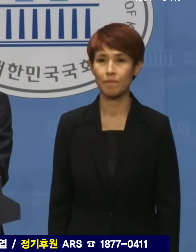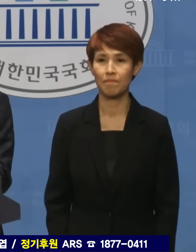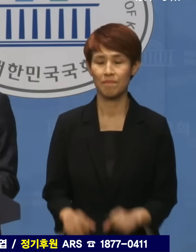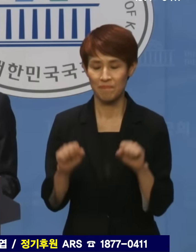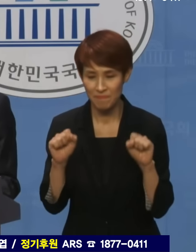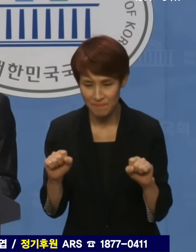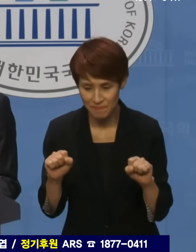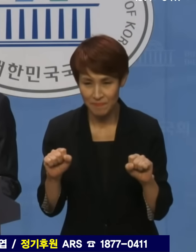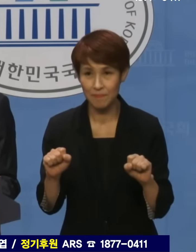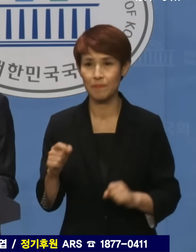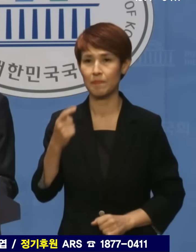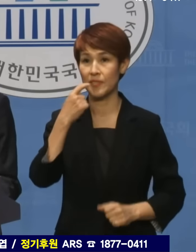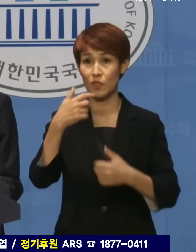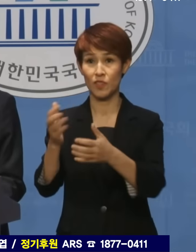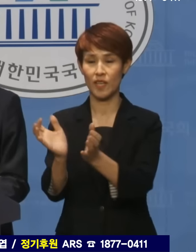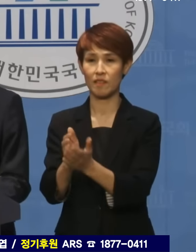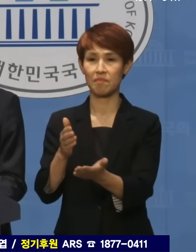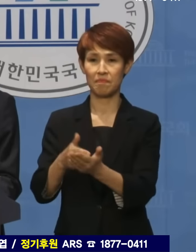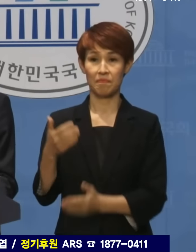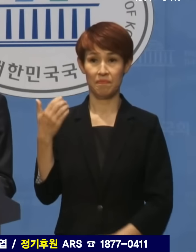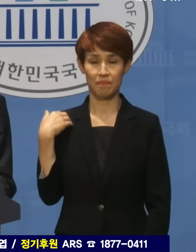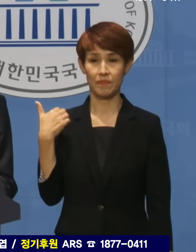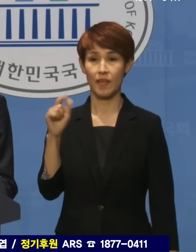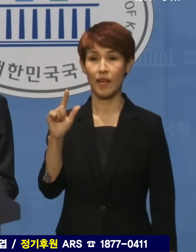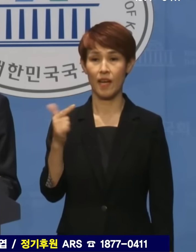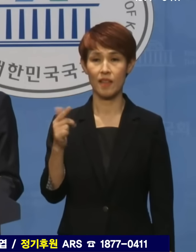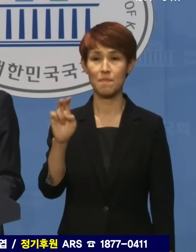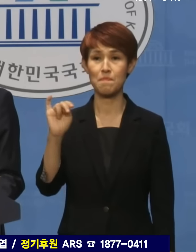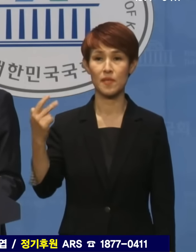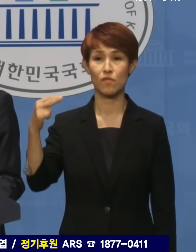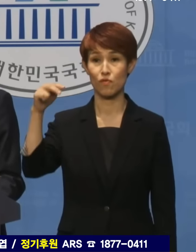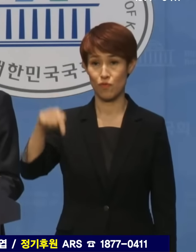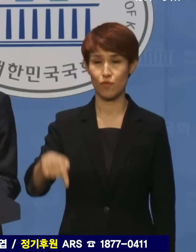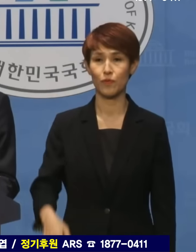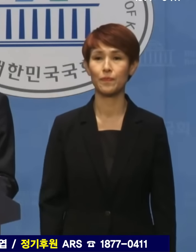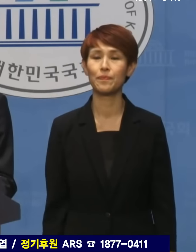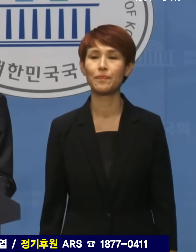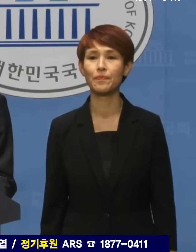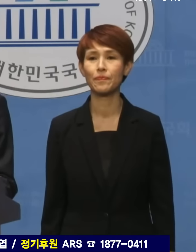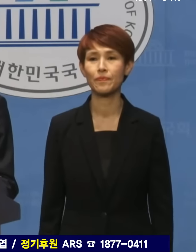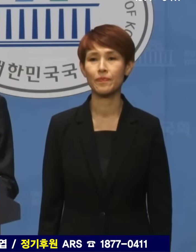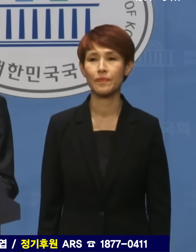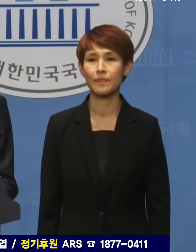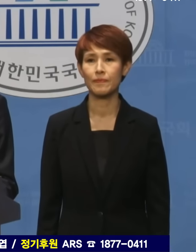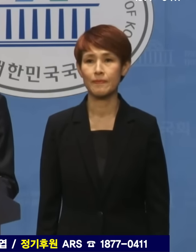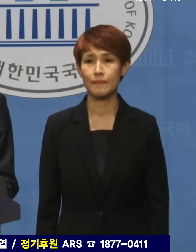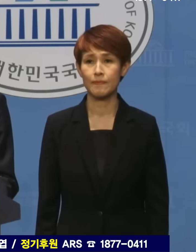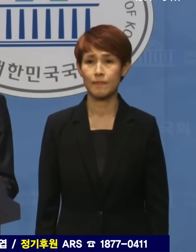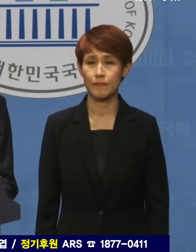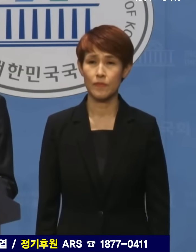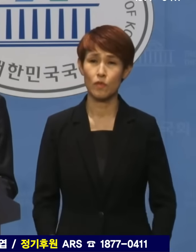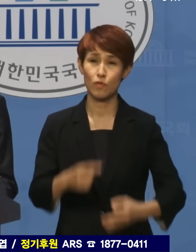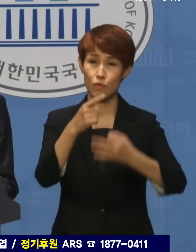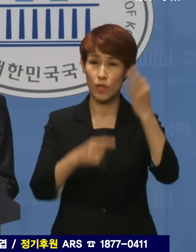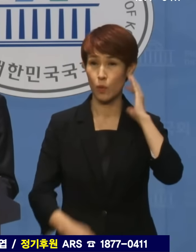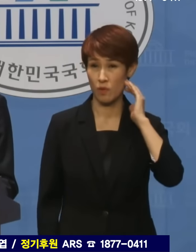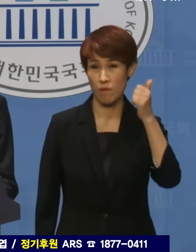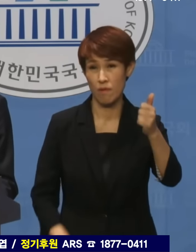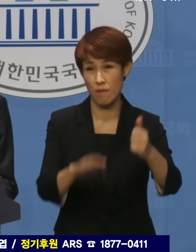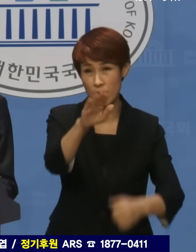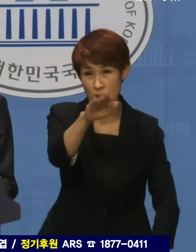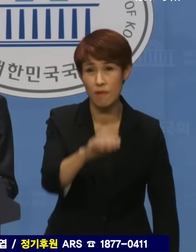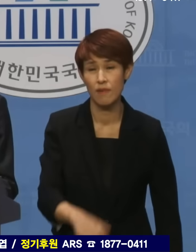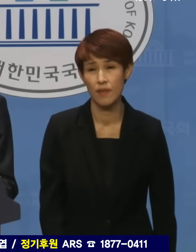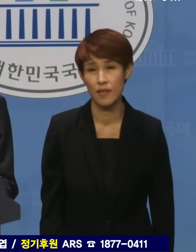안녕하십니까 더불어민주당 대변인 한민수 논평을 발표하겠습니다 윤석